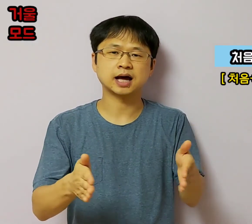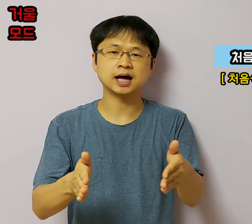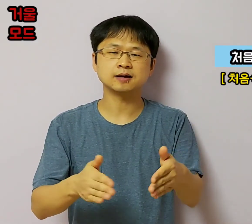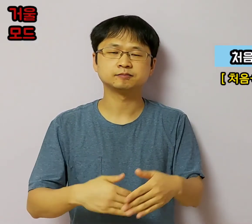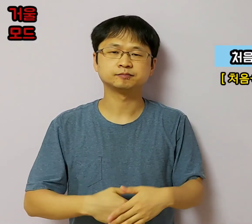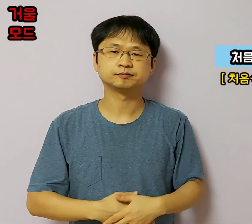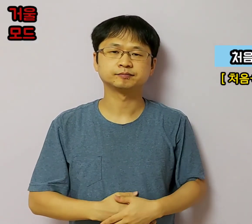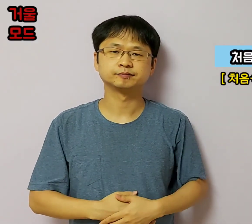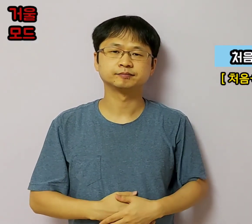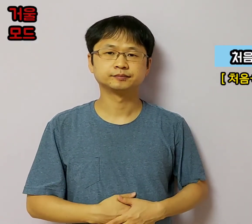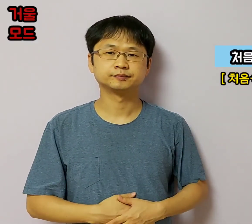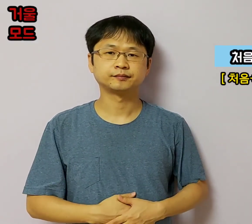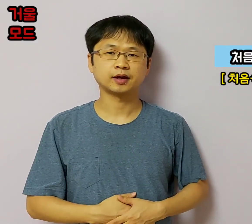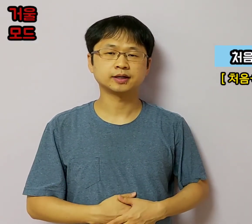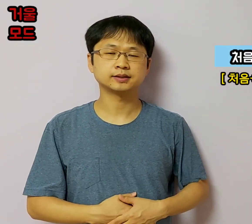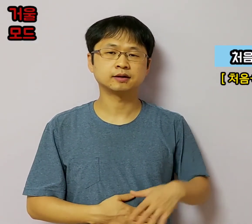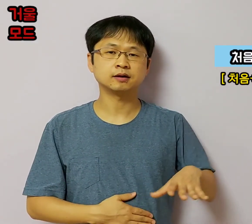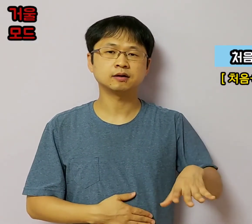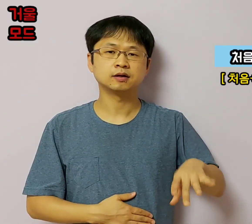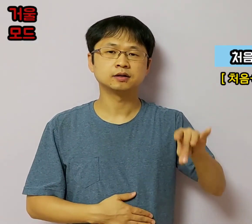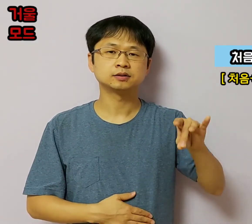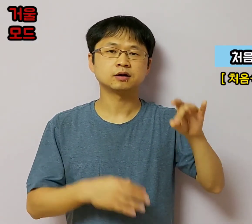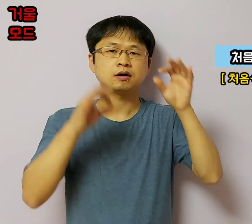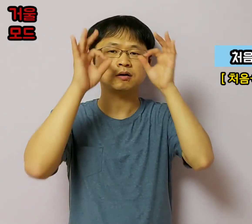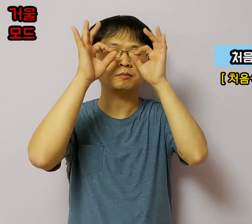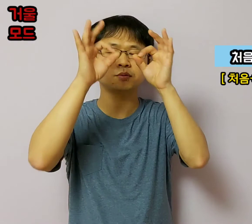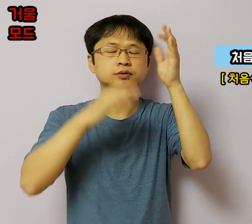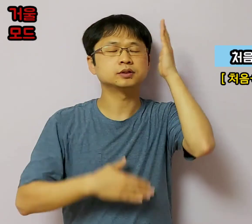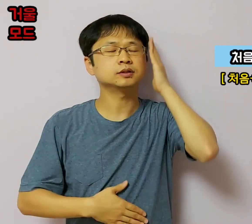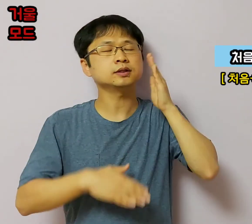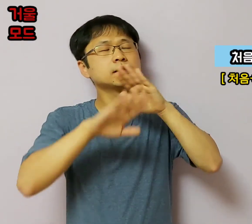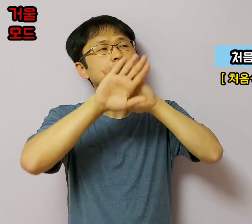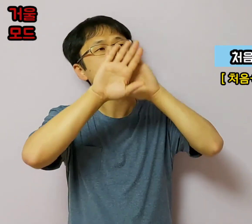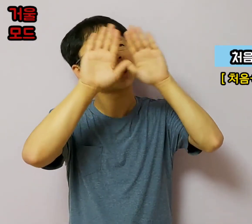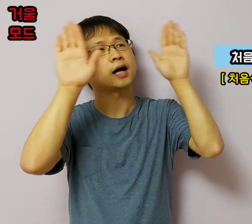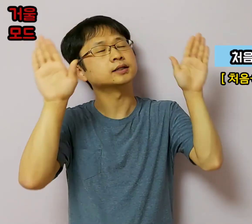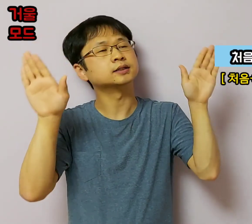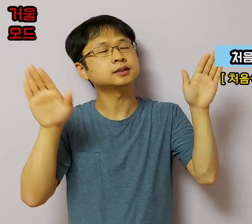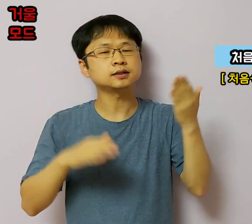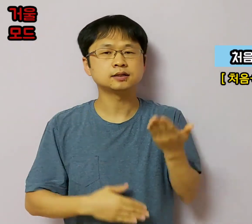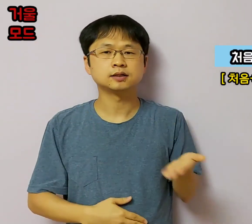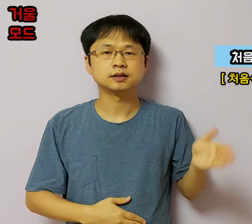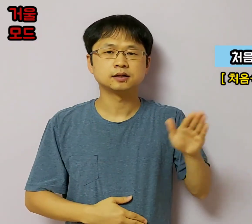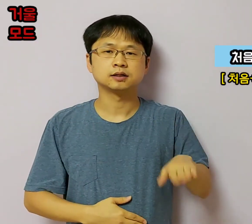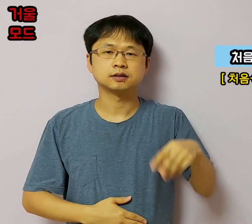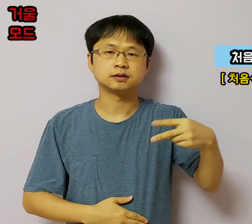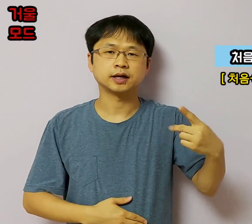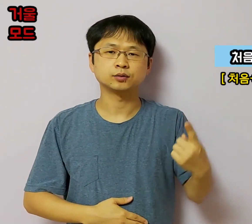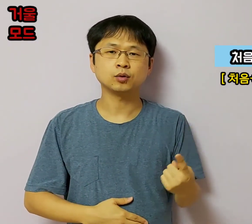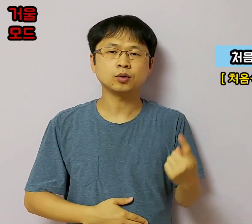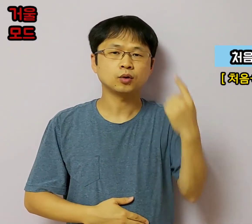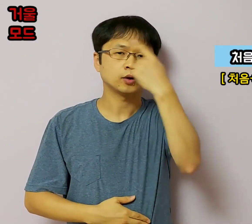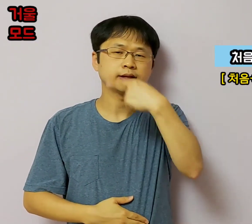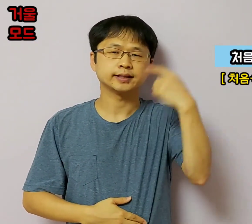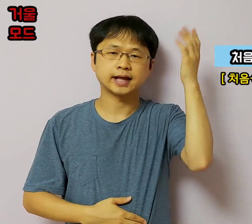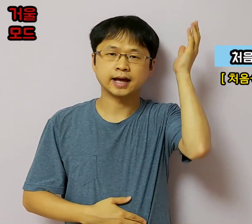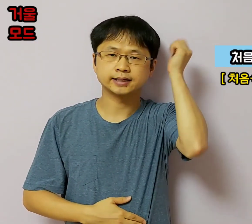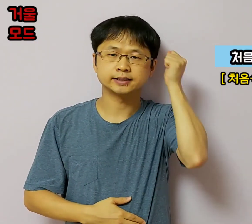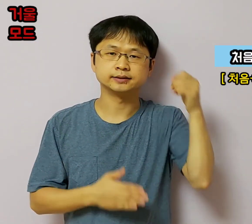길입니다. 네, 그래서 처음 보는 하늘, 그래도 낯익은